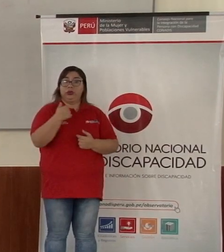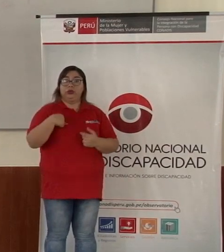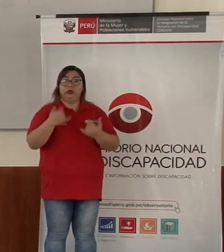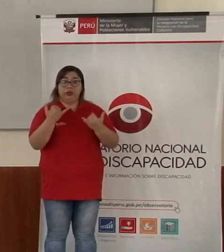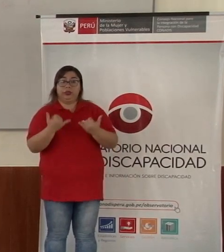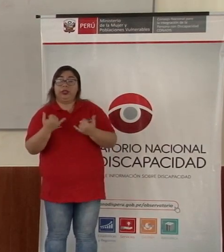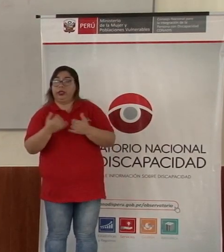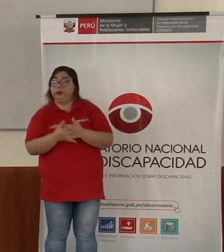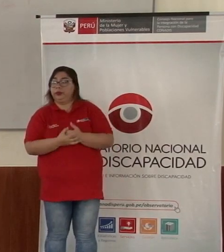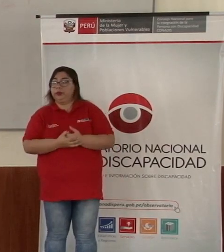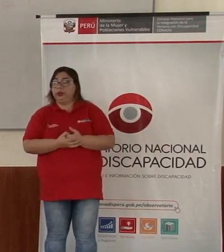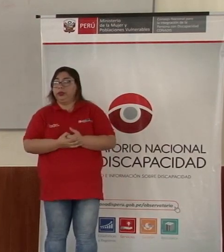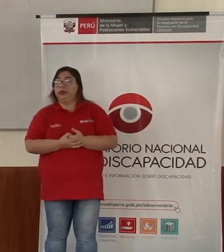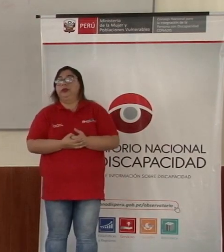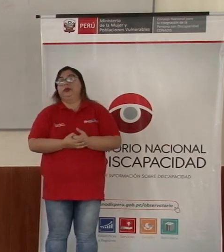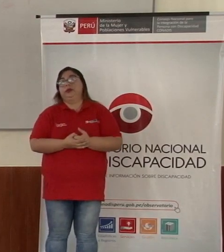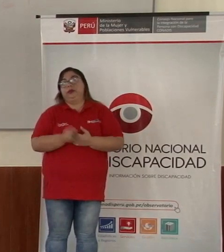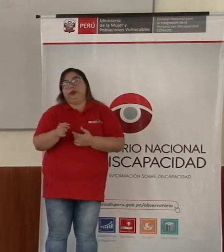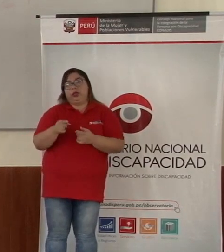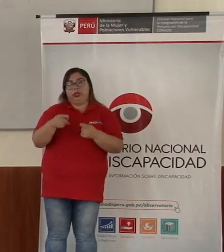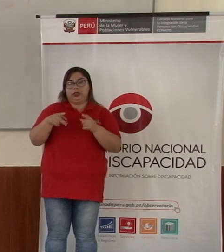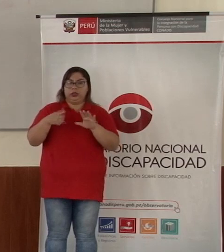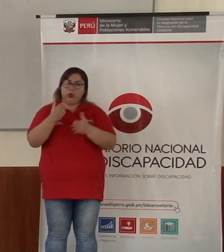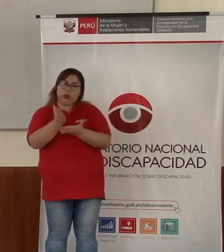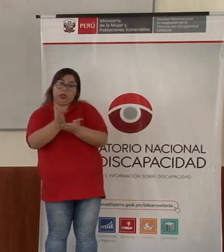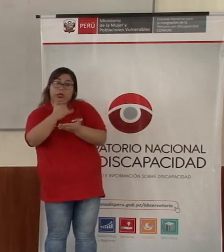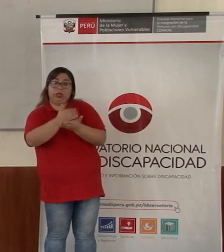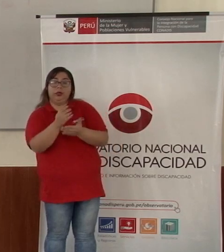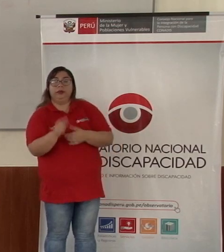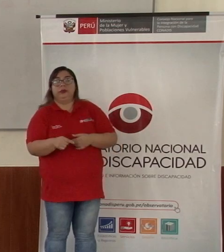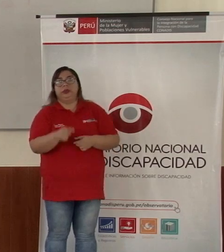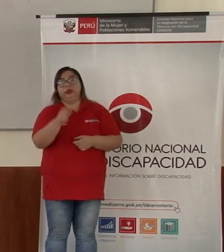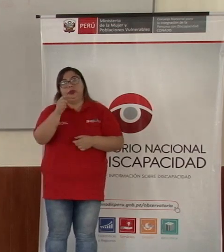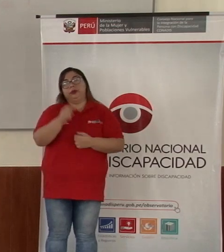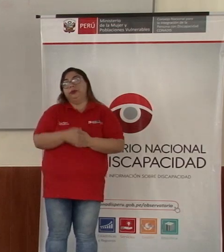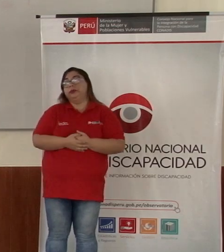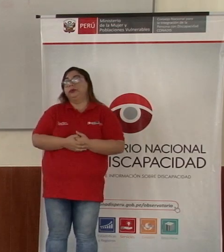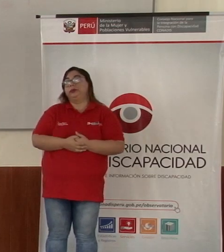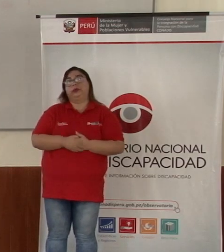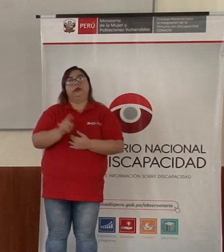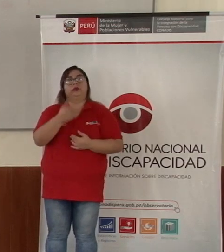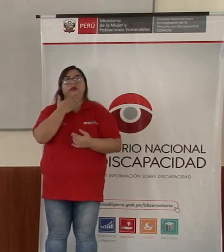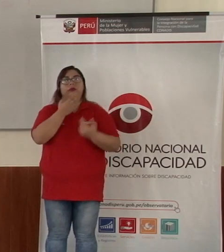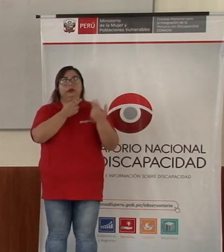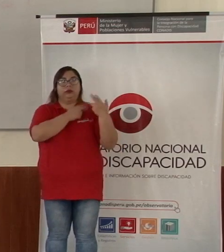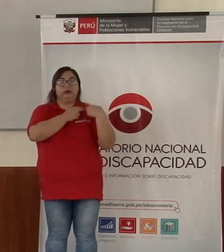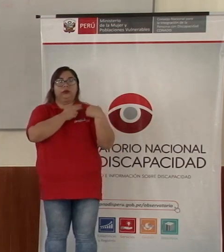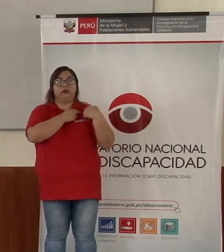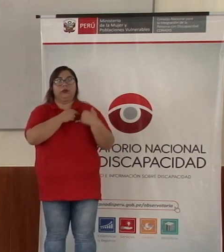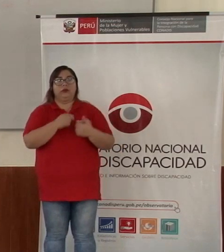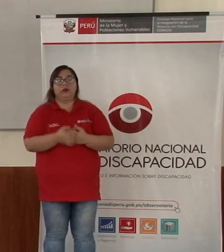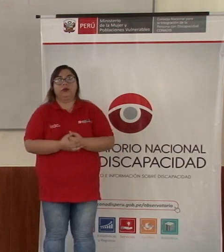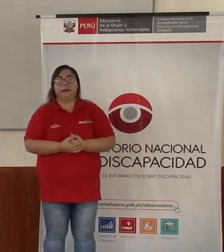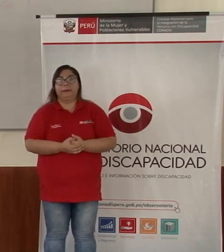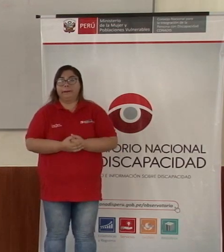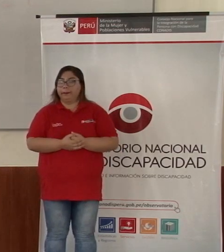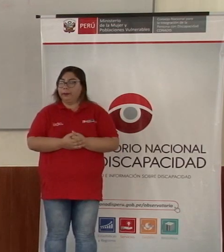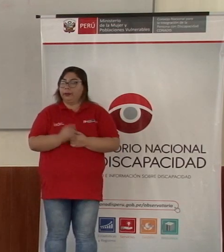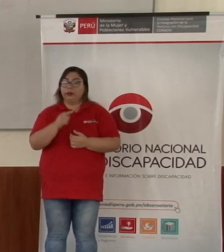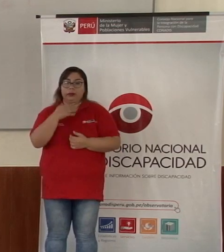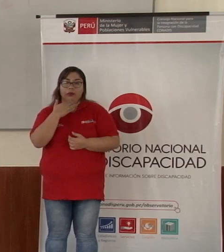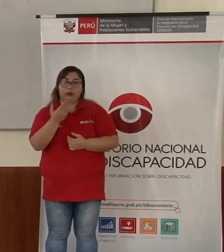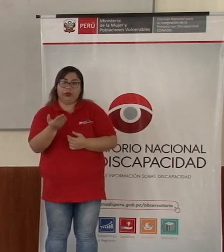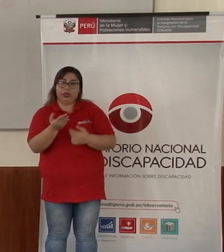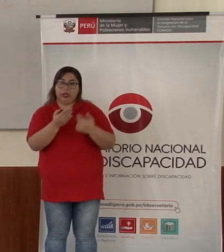acá, que es un sistema mixto de interpretación constitucional. Está a cargo del Tribunal Constitucional y está a cargo